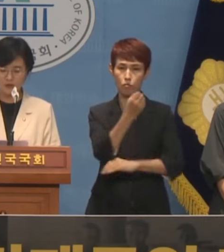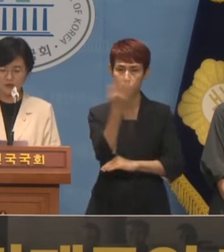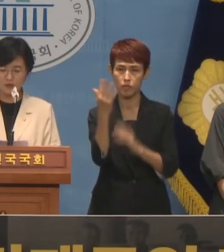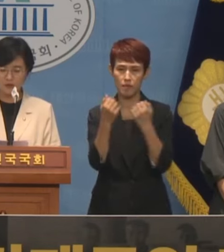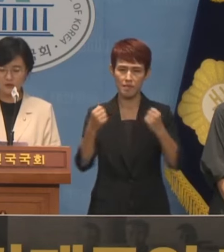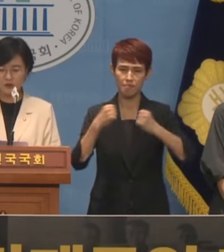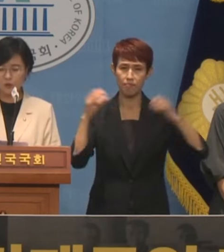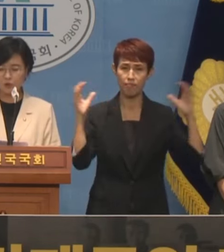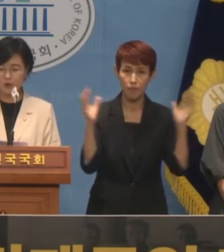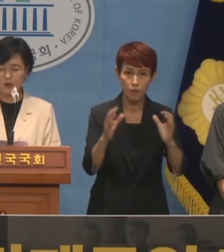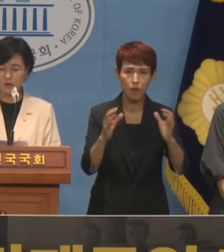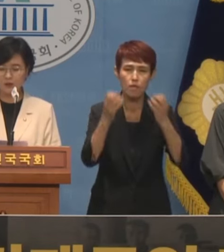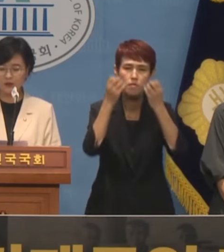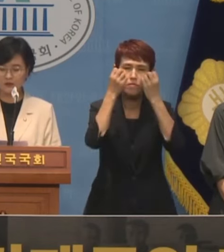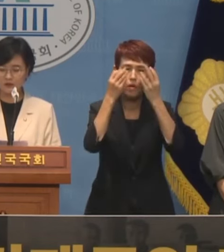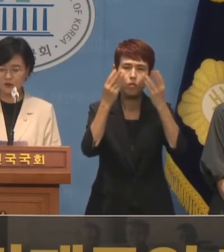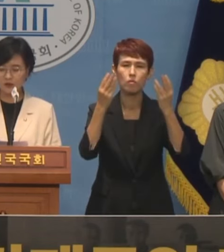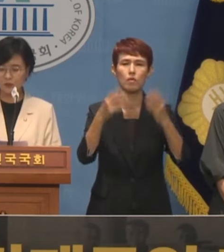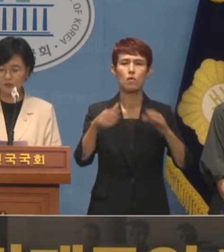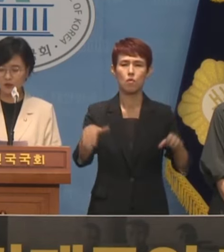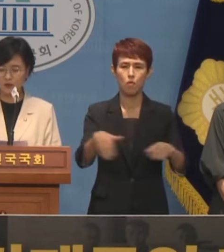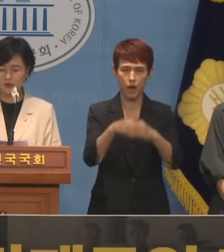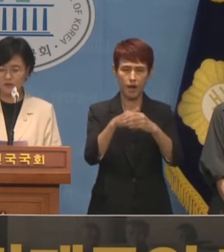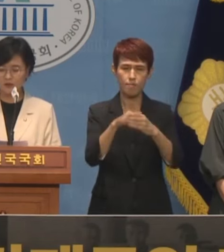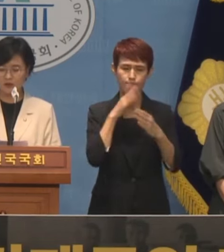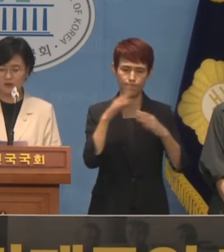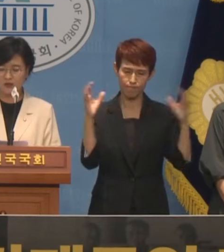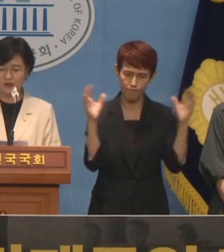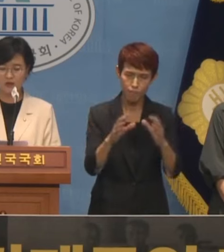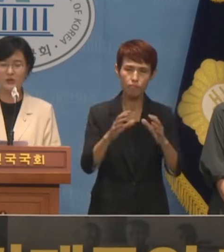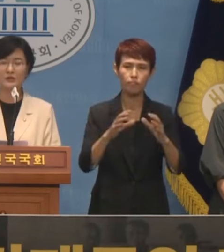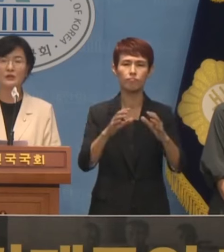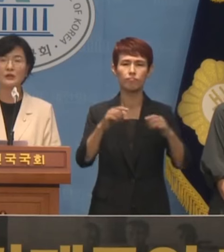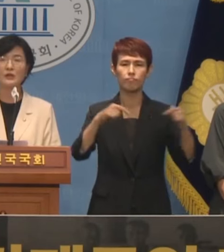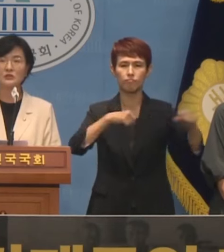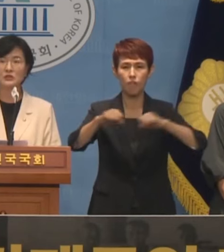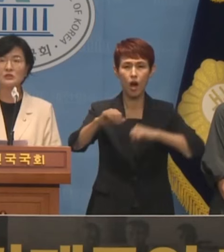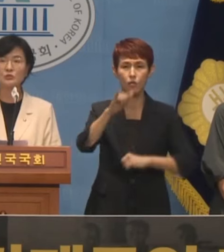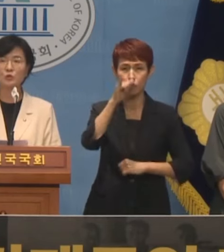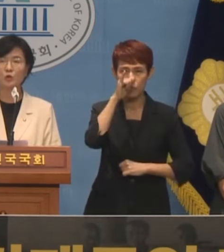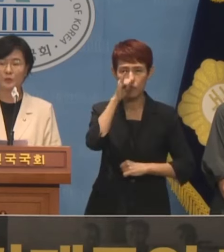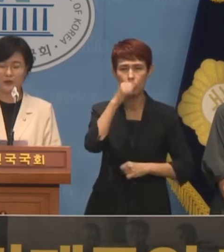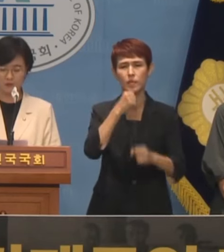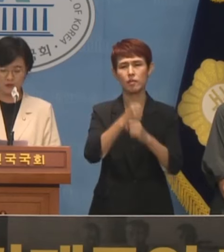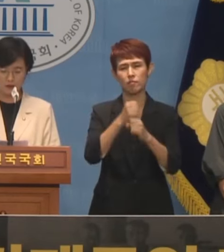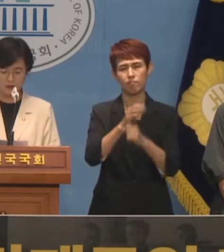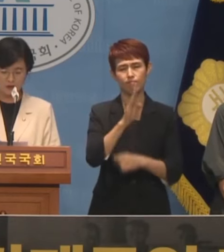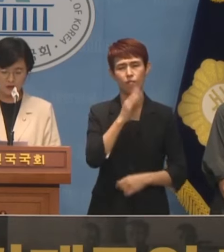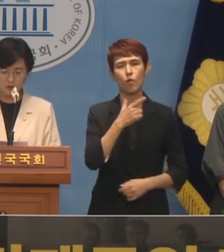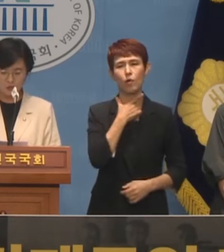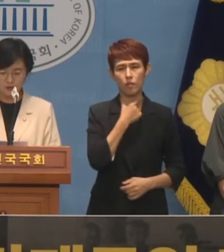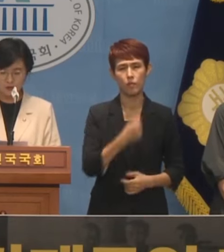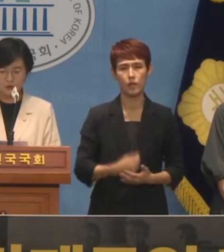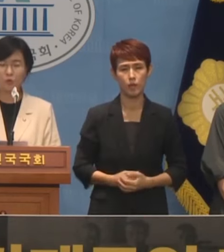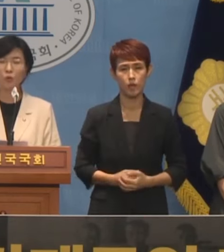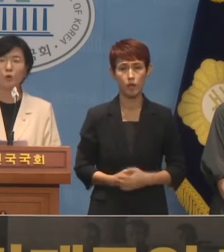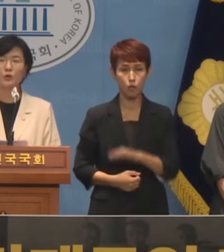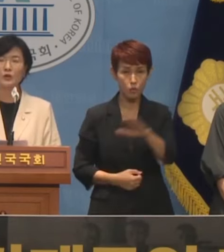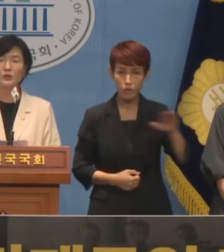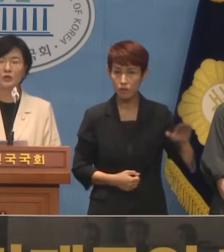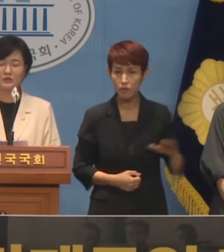합심하여 새로운 화해와 진정한 협력의 길을 만들어 나가게 되기를 진심으로 바랍니다 우리는